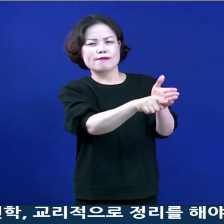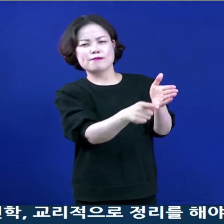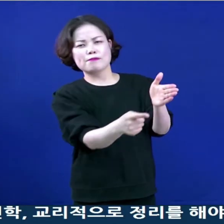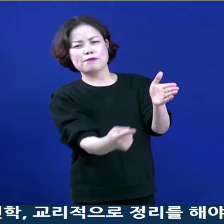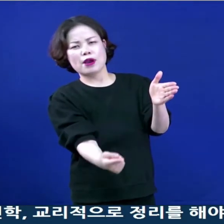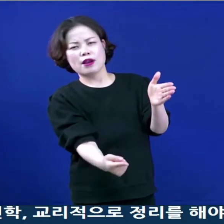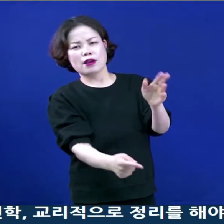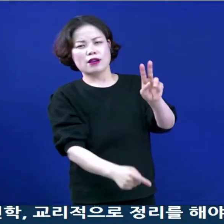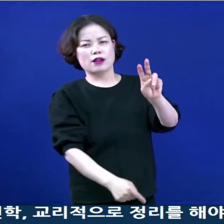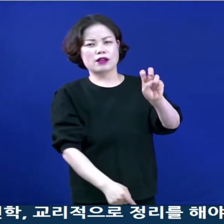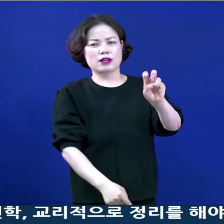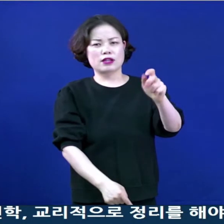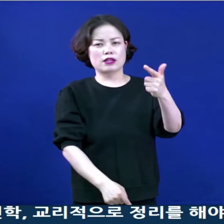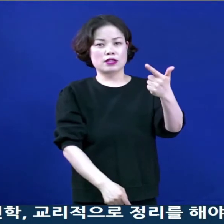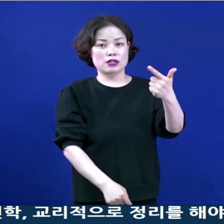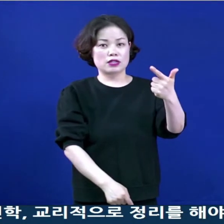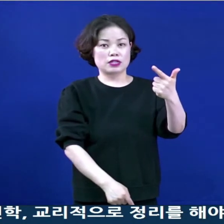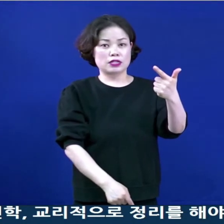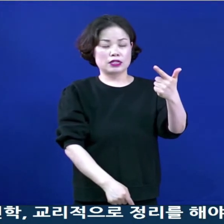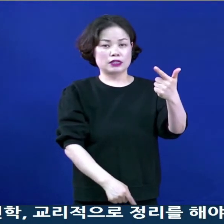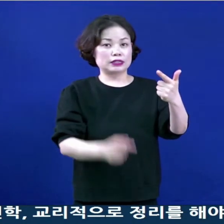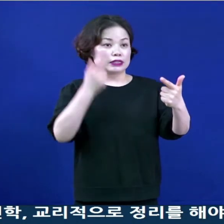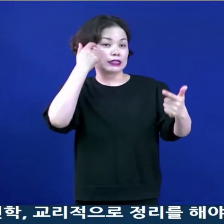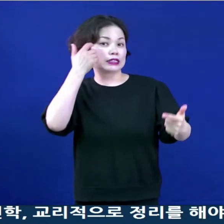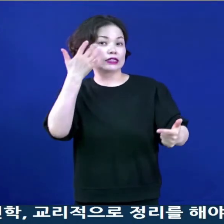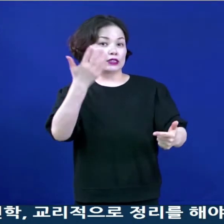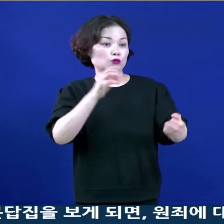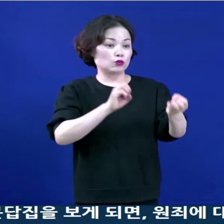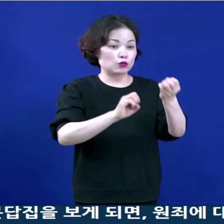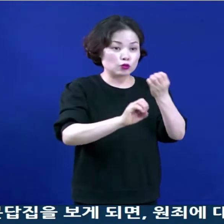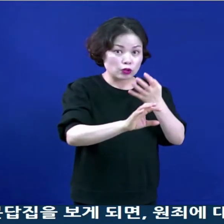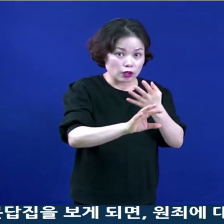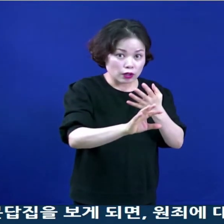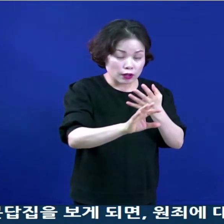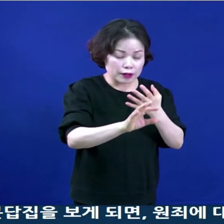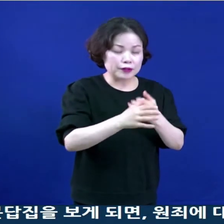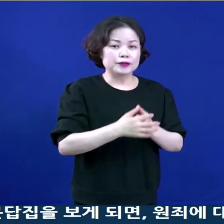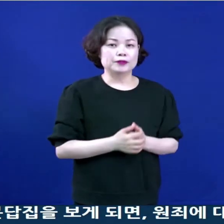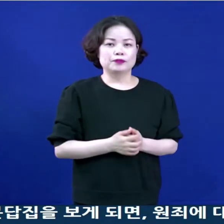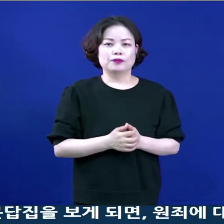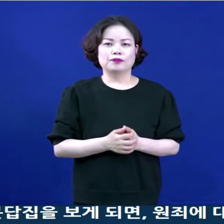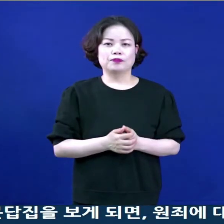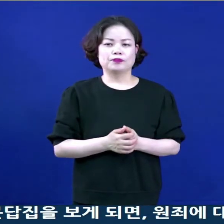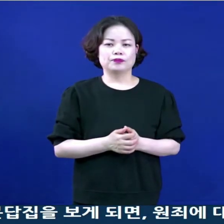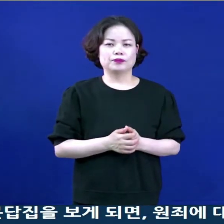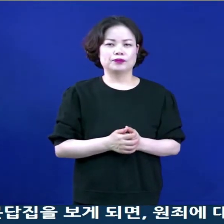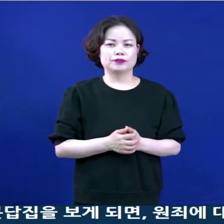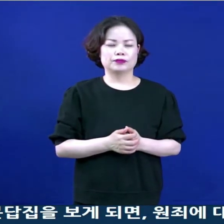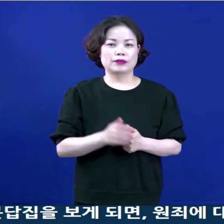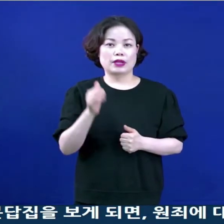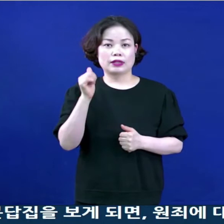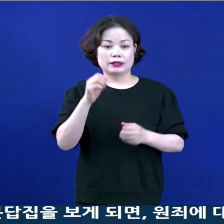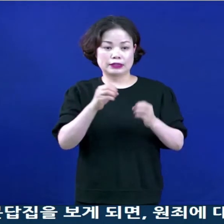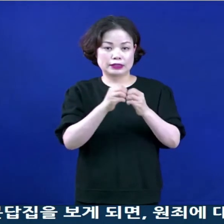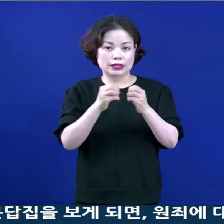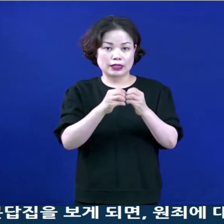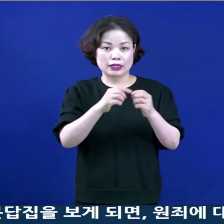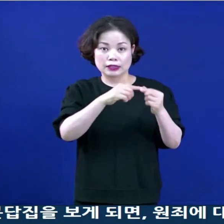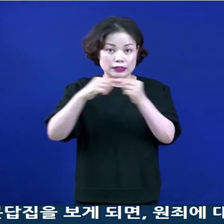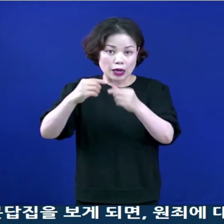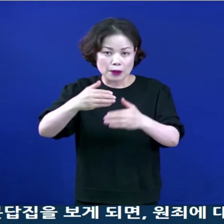나오는데 26몇 번째 질문과 답입니다. 있는 분 보시고요. 없으시면 앞에 자막으로 보시면